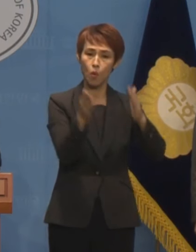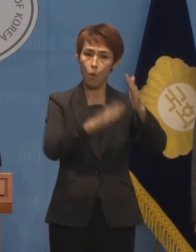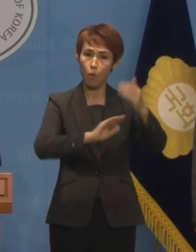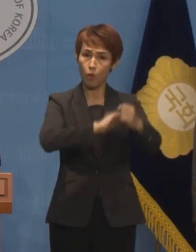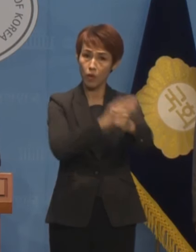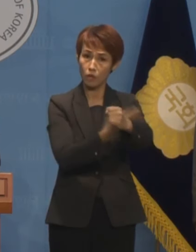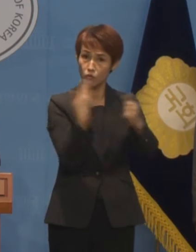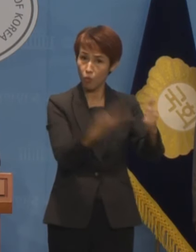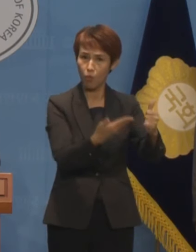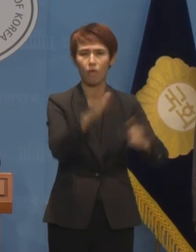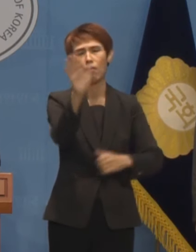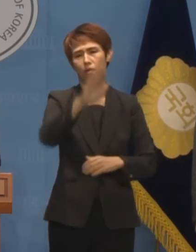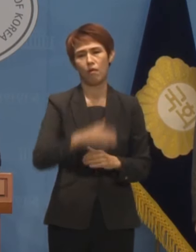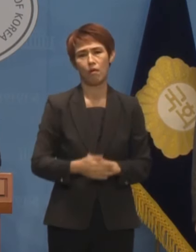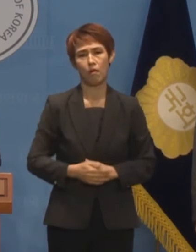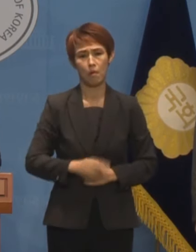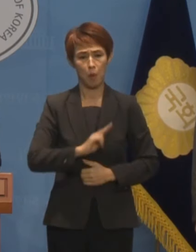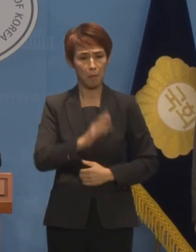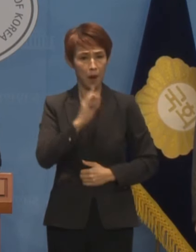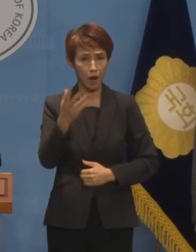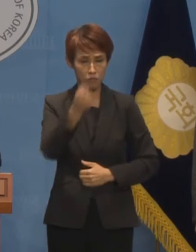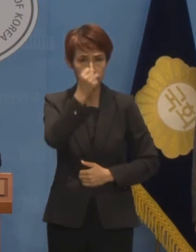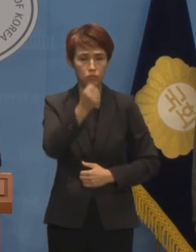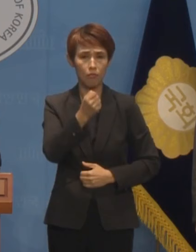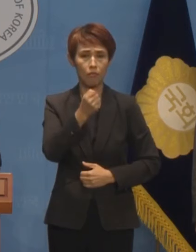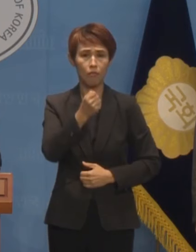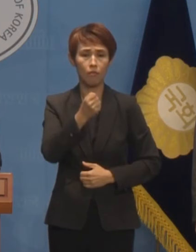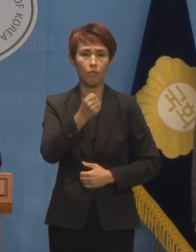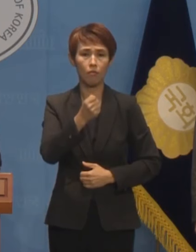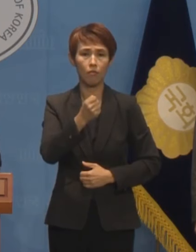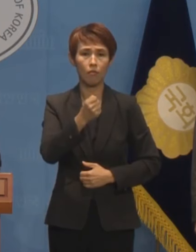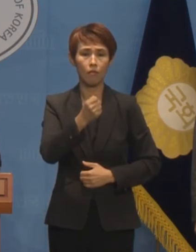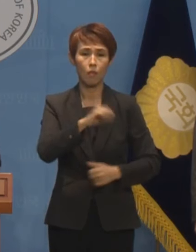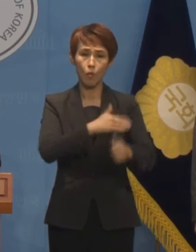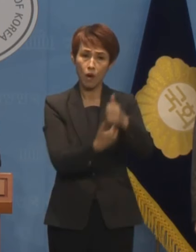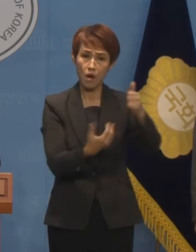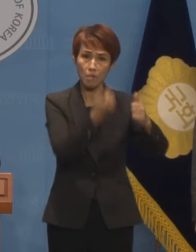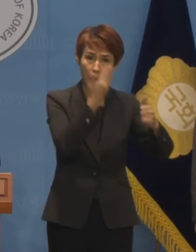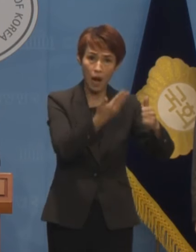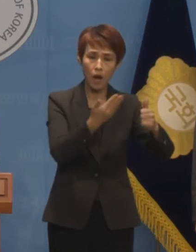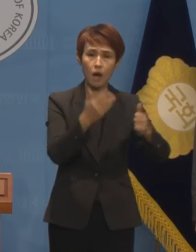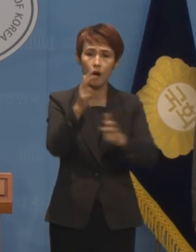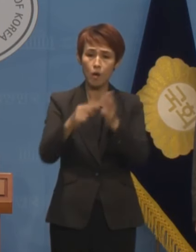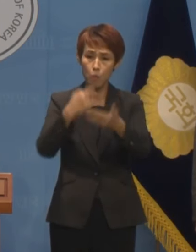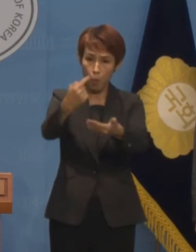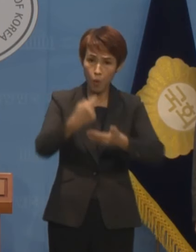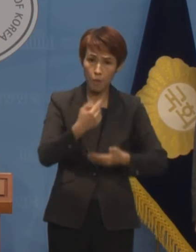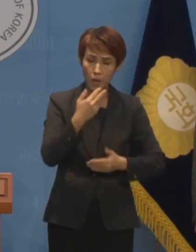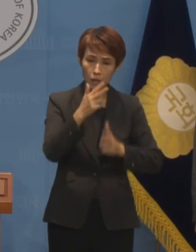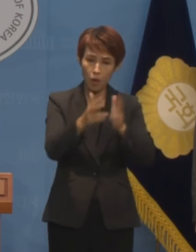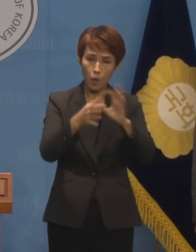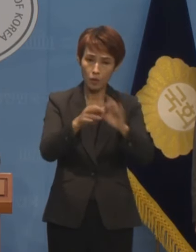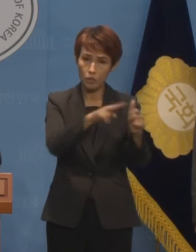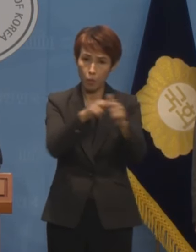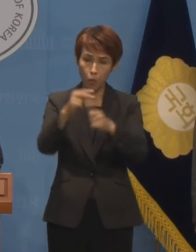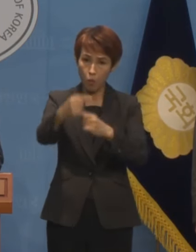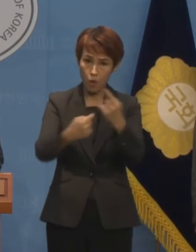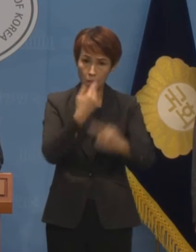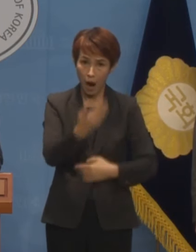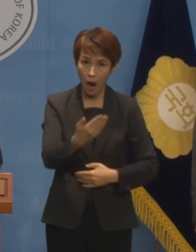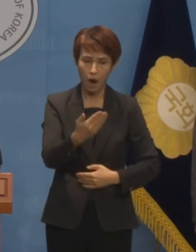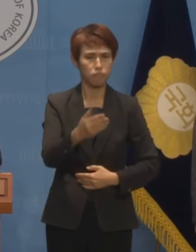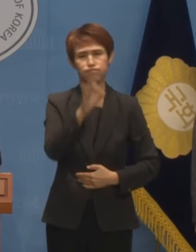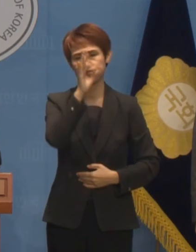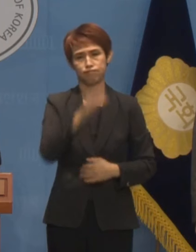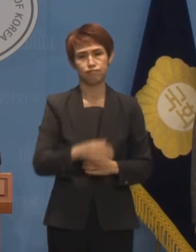아니며 산단 정보를 보고받을 자격이 생기는 것은 더더구나 아닙니다. 추가 의혹도 있습니다.